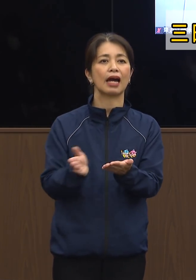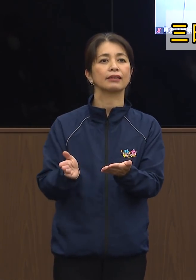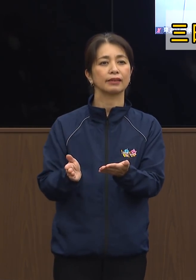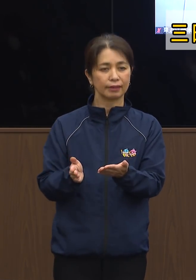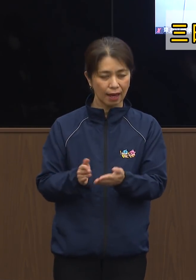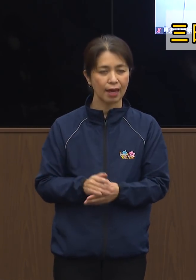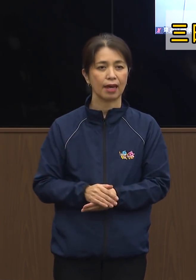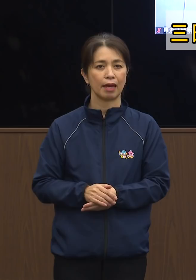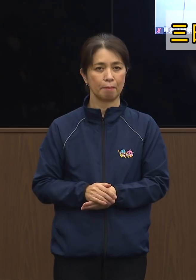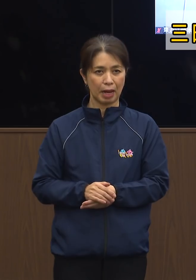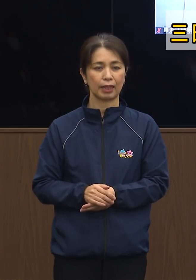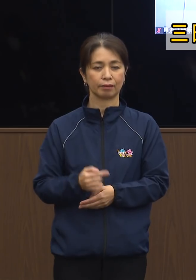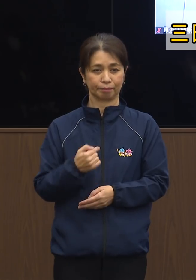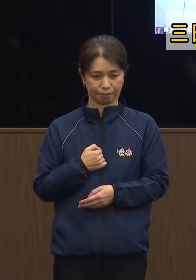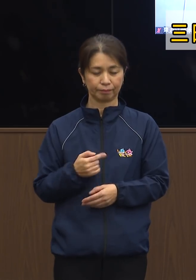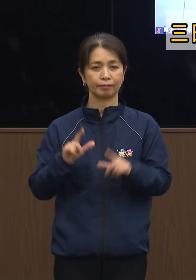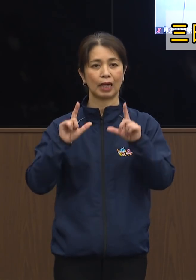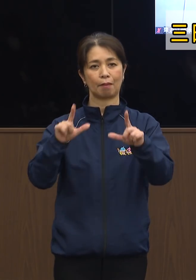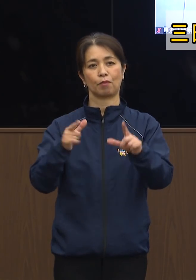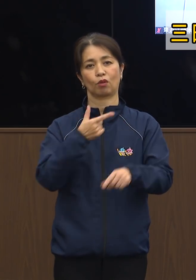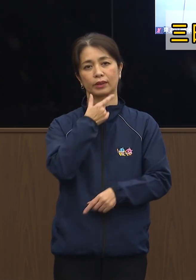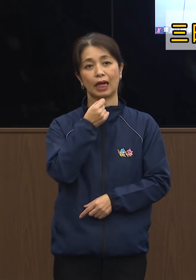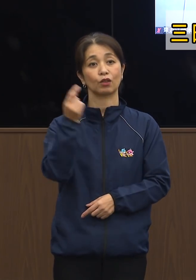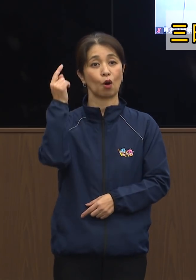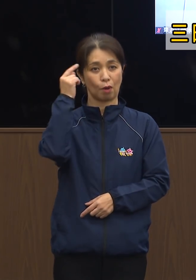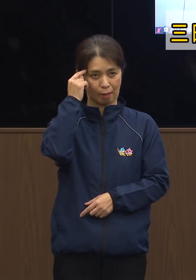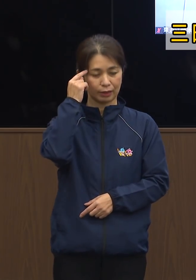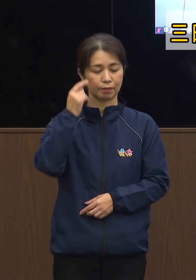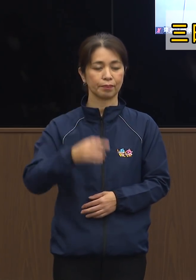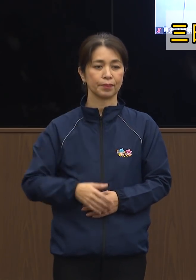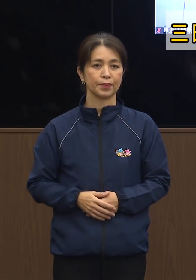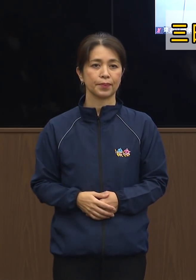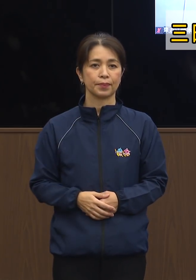また発表をさせていただきたいと存じます。